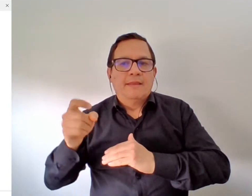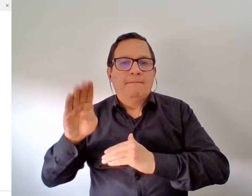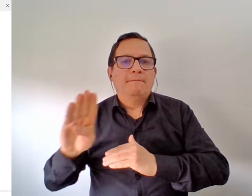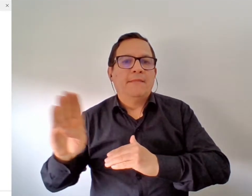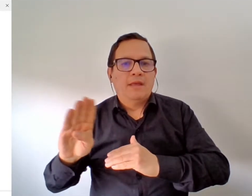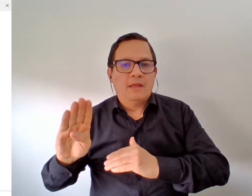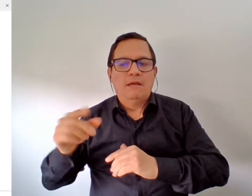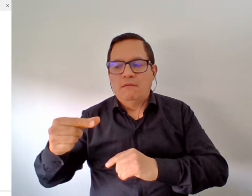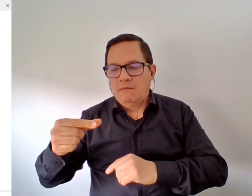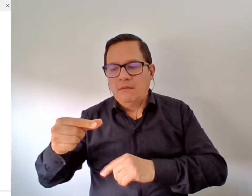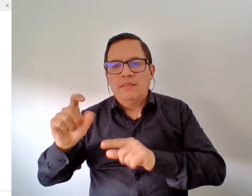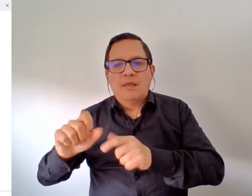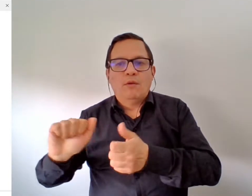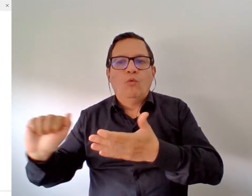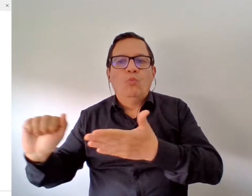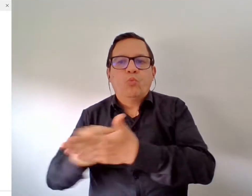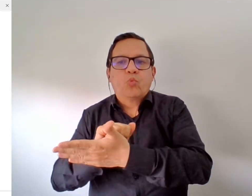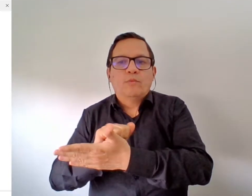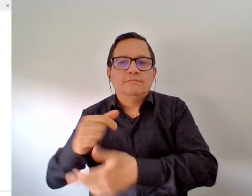que pueda formatear.